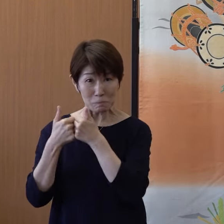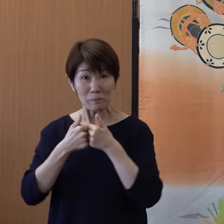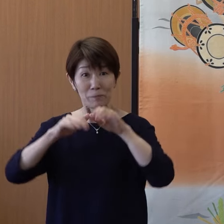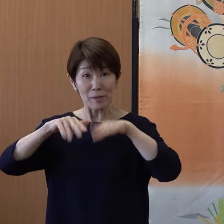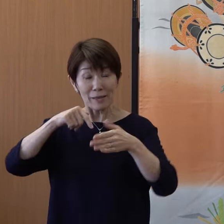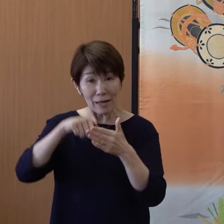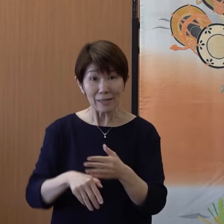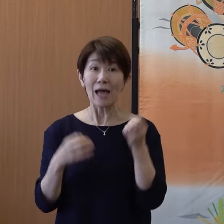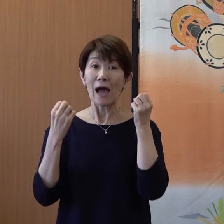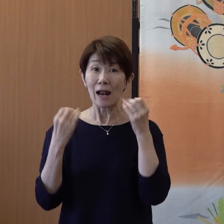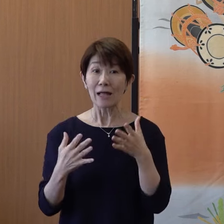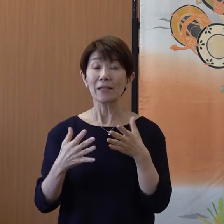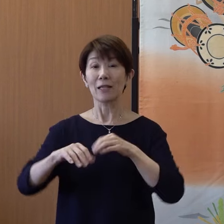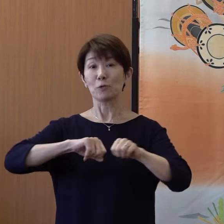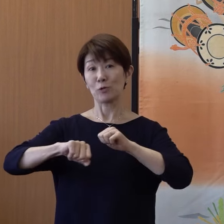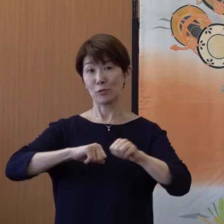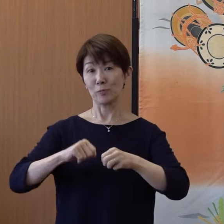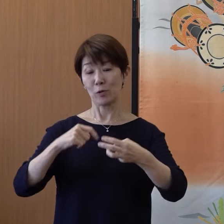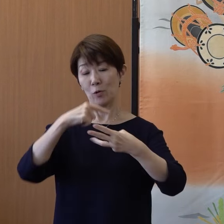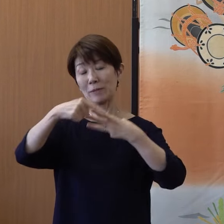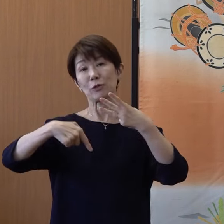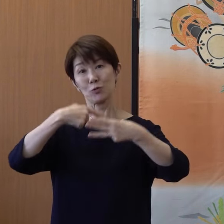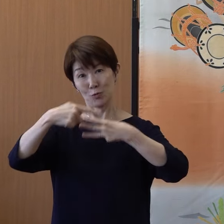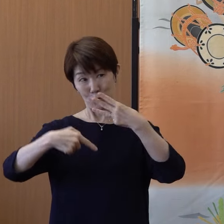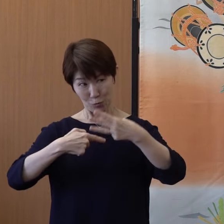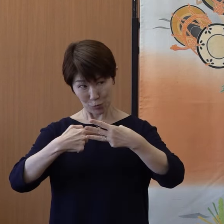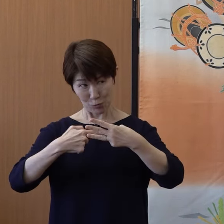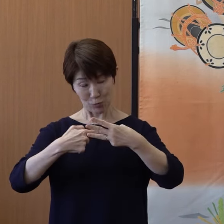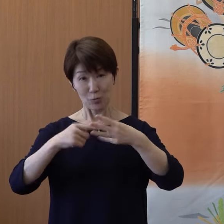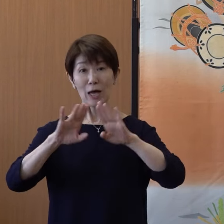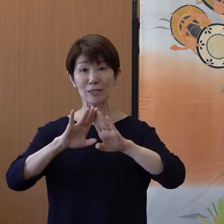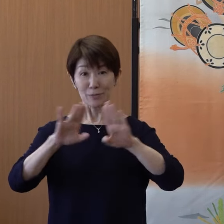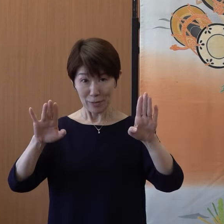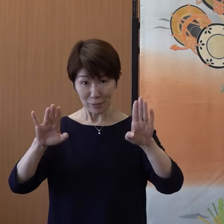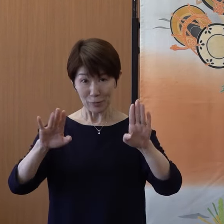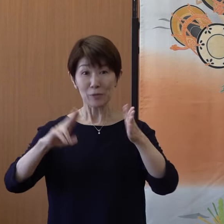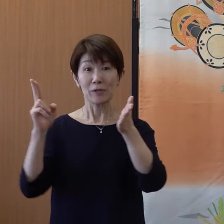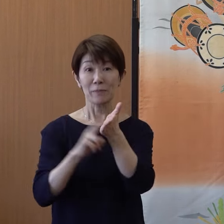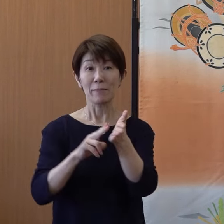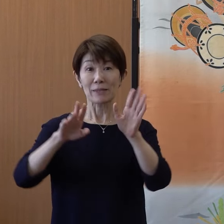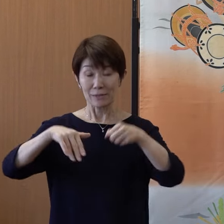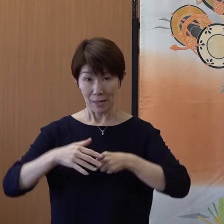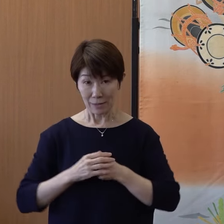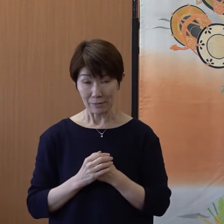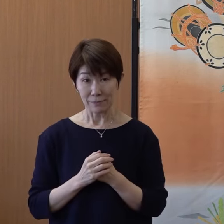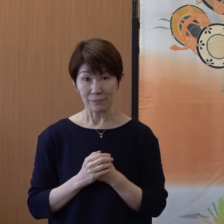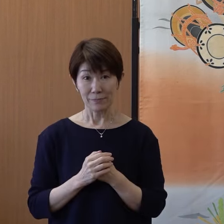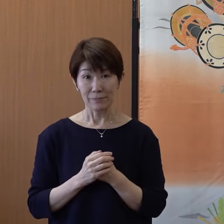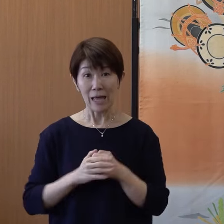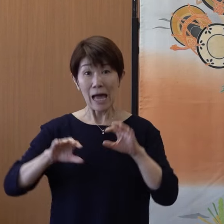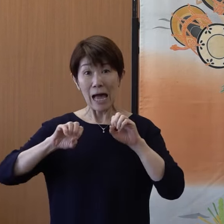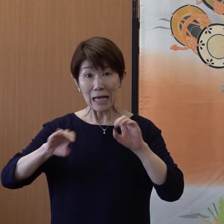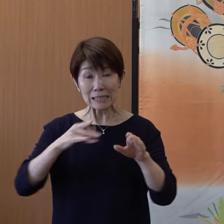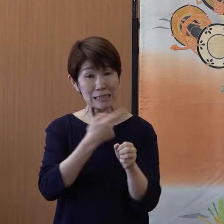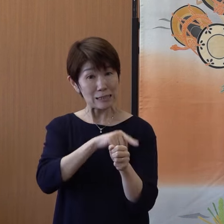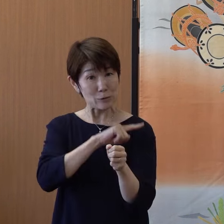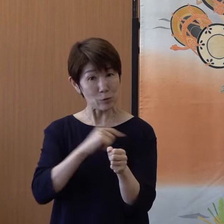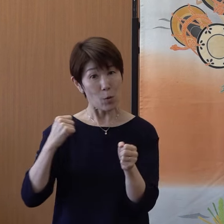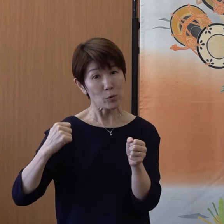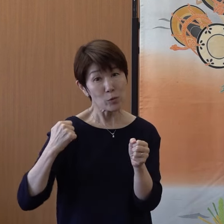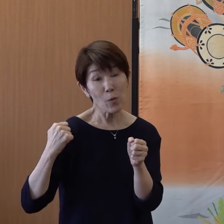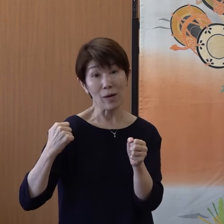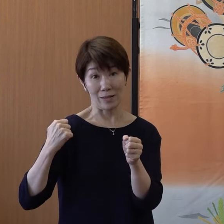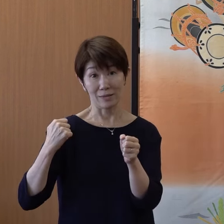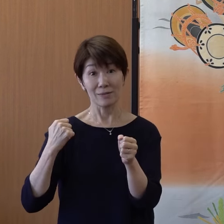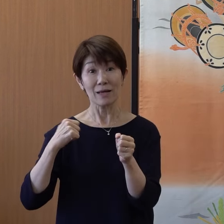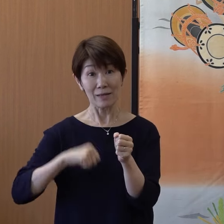り組みを今回は3件行わせていただくということにいたしました。発信力の強化によりまして、金